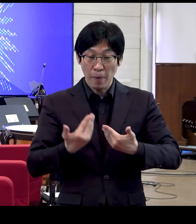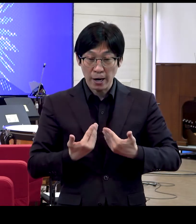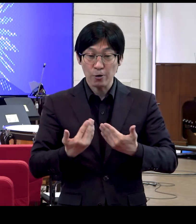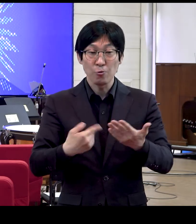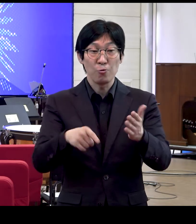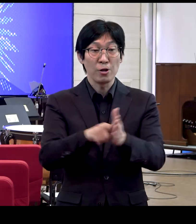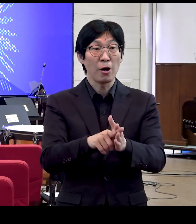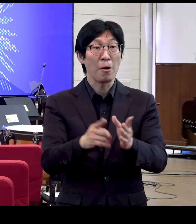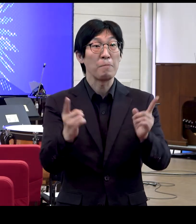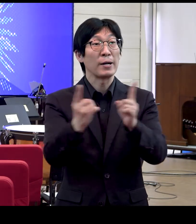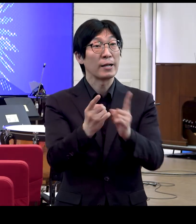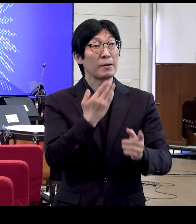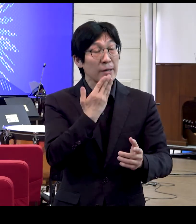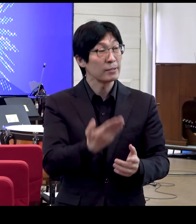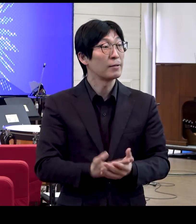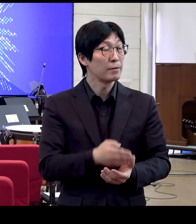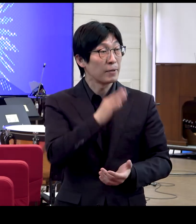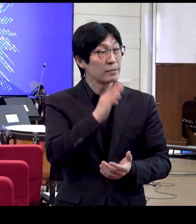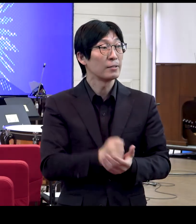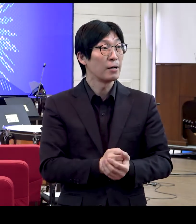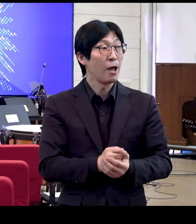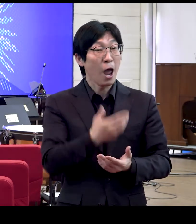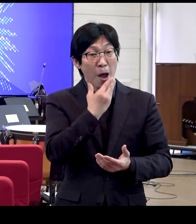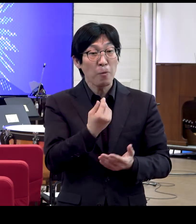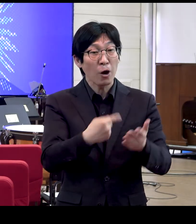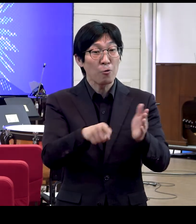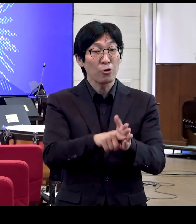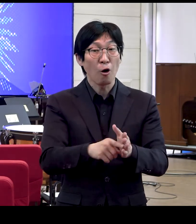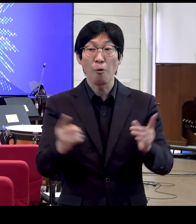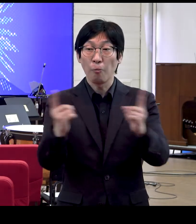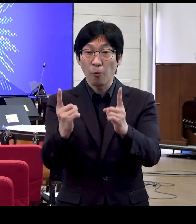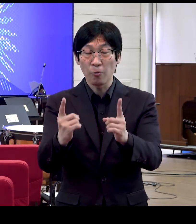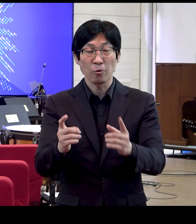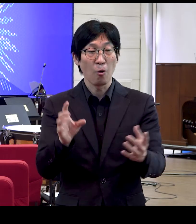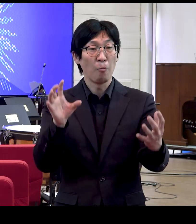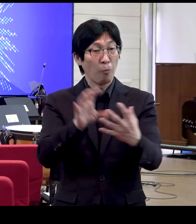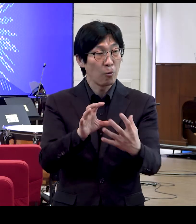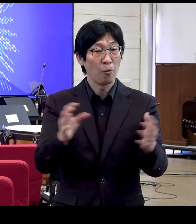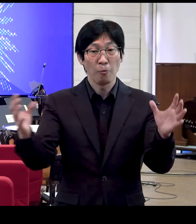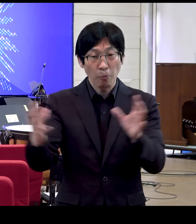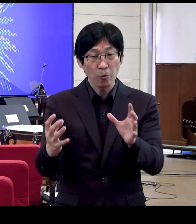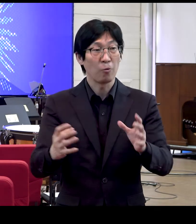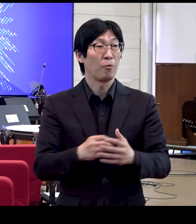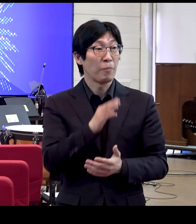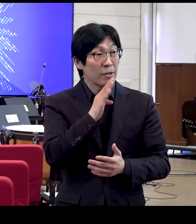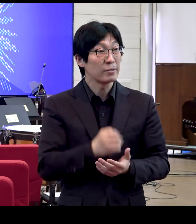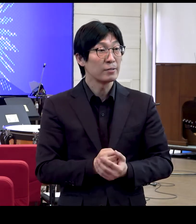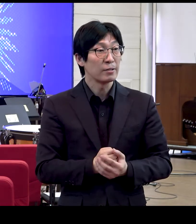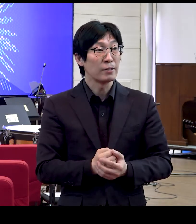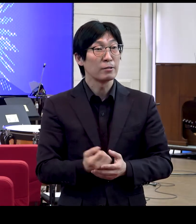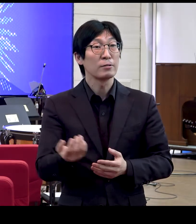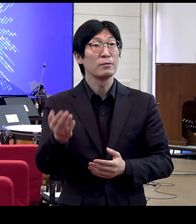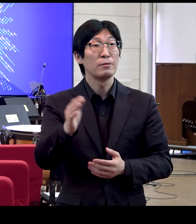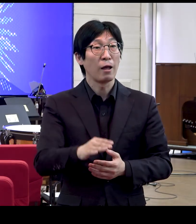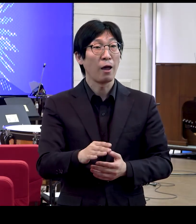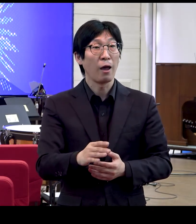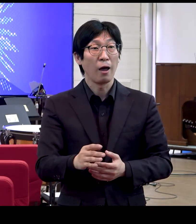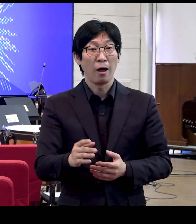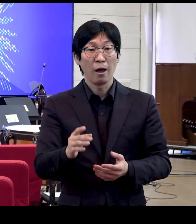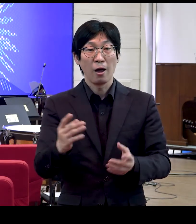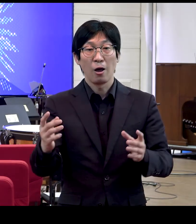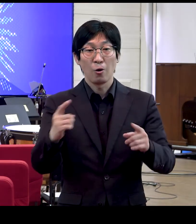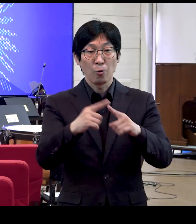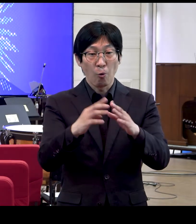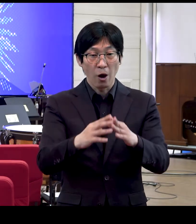아닙니까? 우리 목적은 서로 사랑하고 서로 행복하자고 만난 거 아니에요. 다른 이유 하나도 없는데, 그런데 그렇게